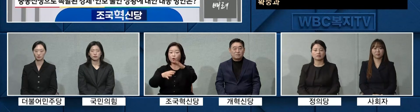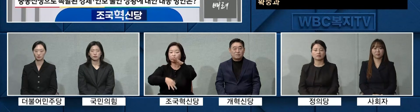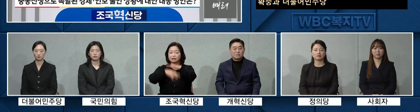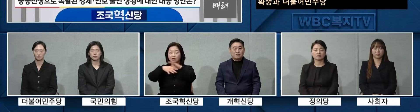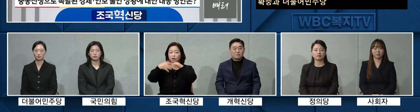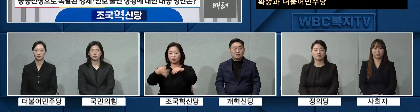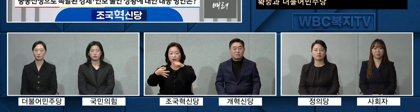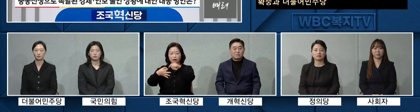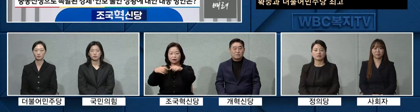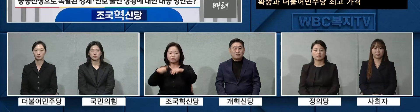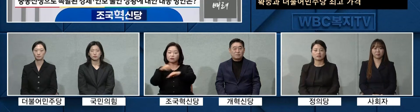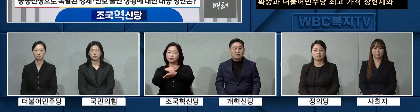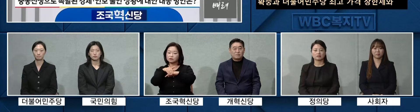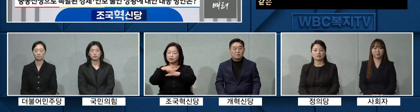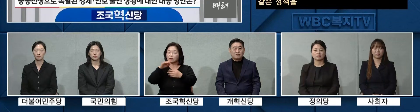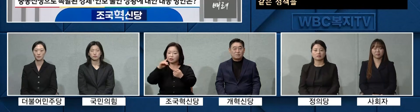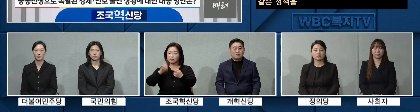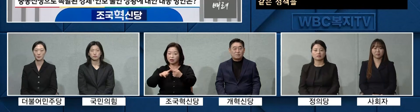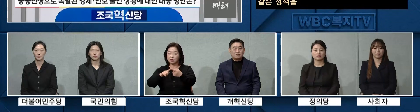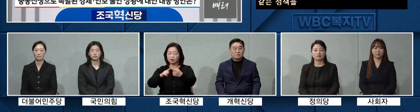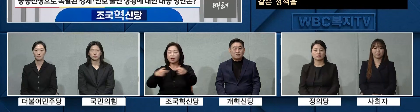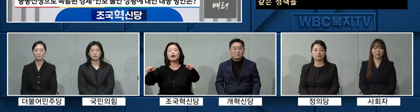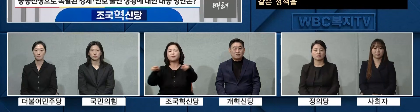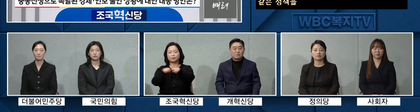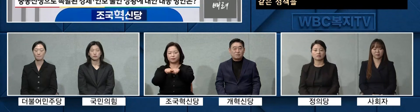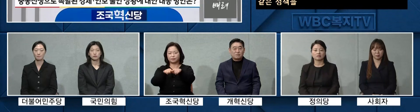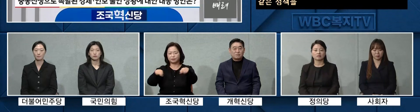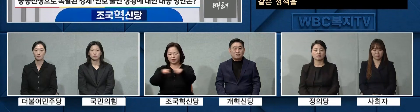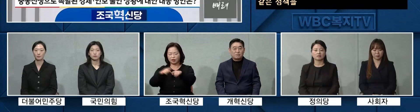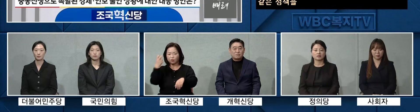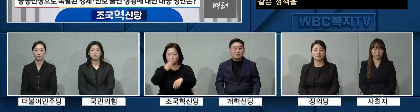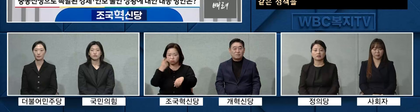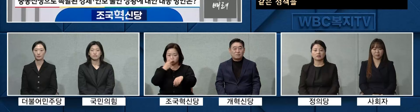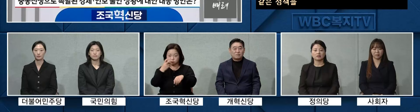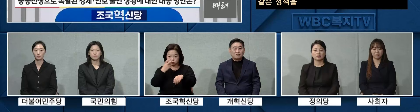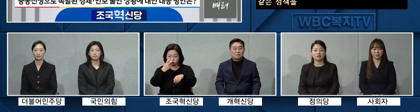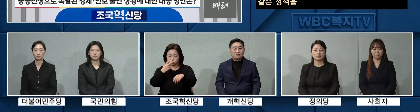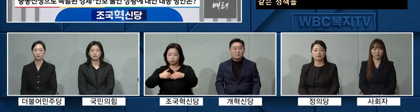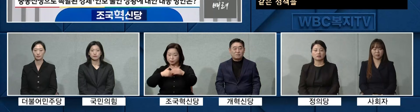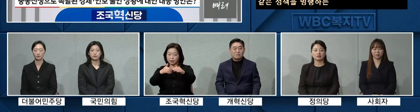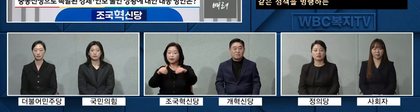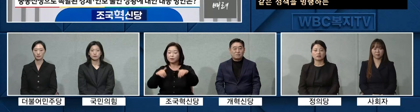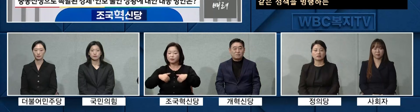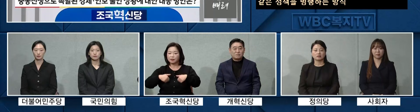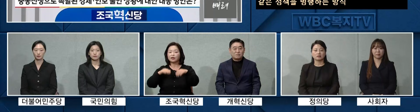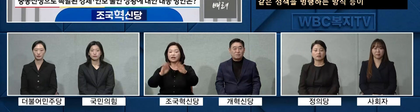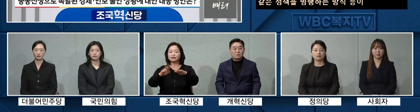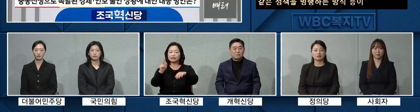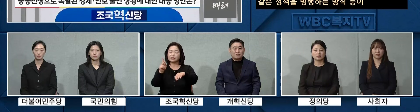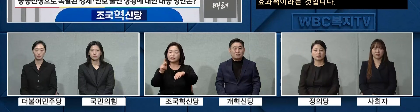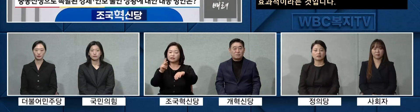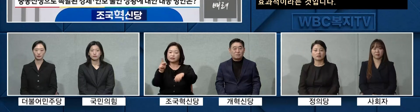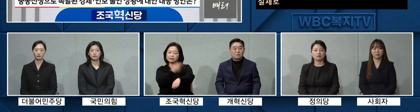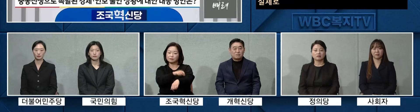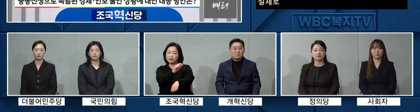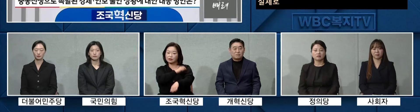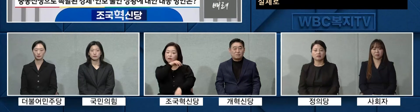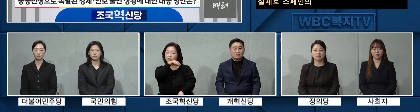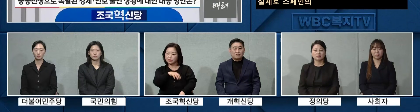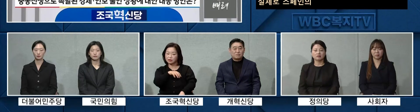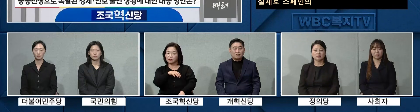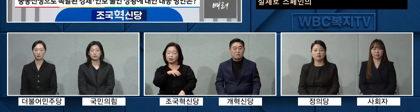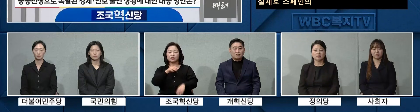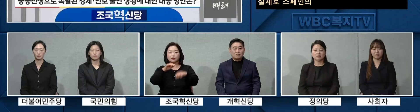같은 정책을 병행하는 방식 등이 효과적이라는 것입니다. 실제로 스페인의 경우에는 적극적인